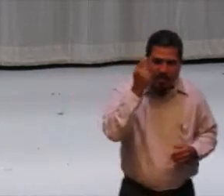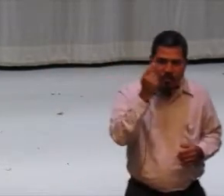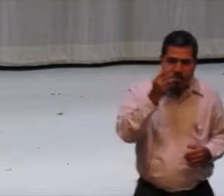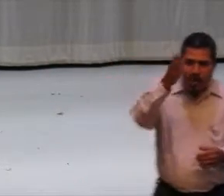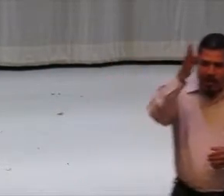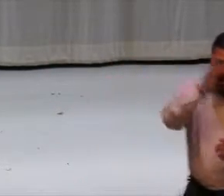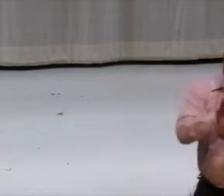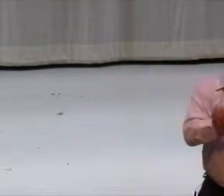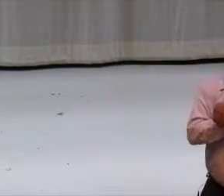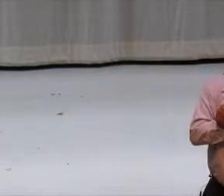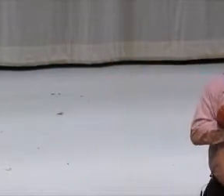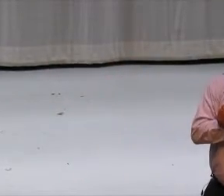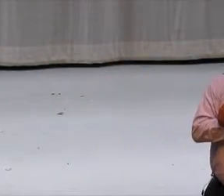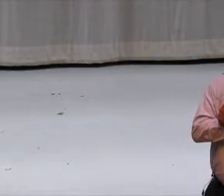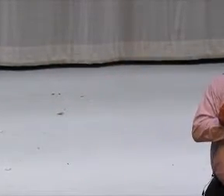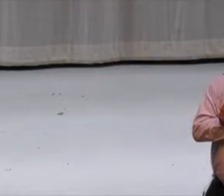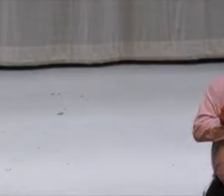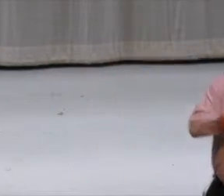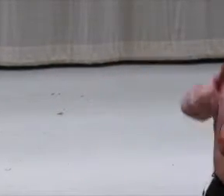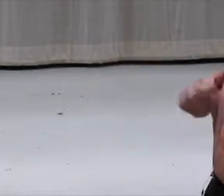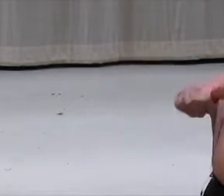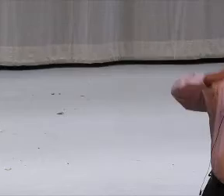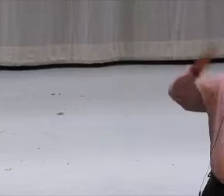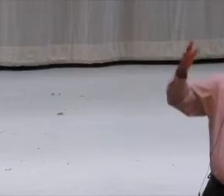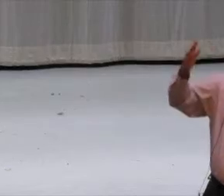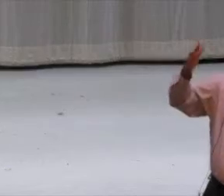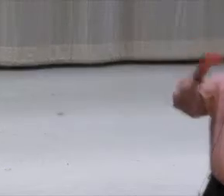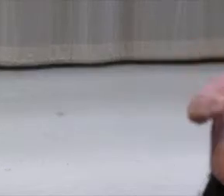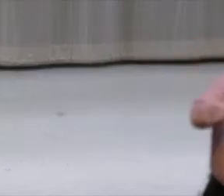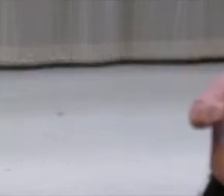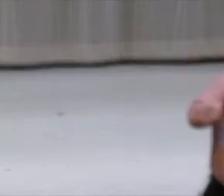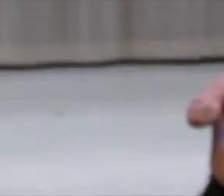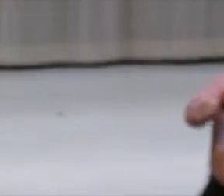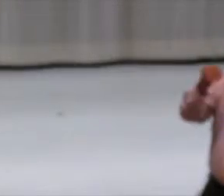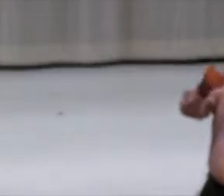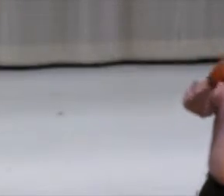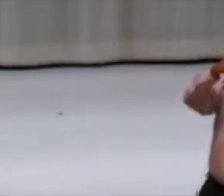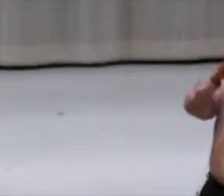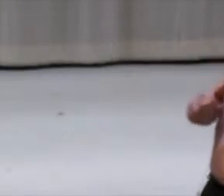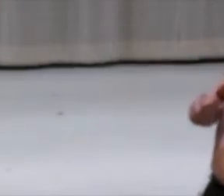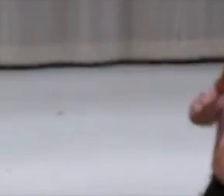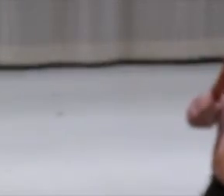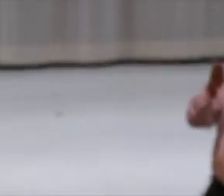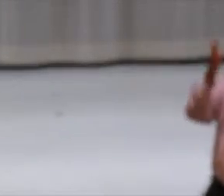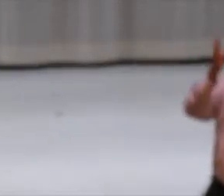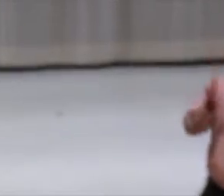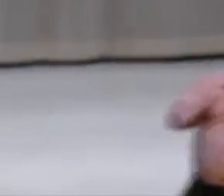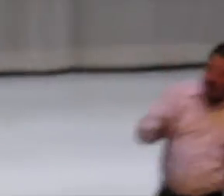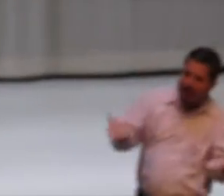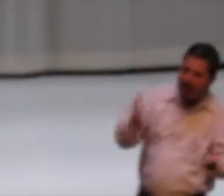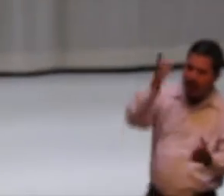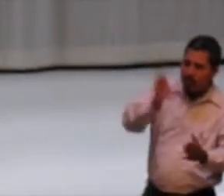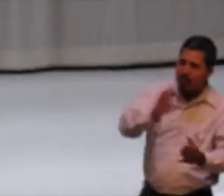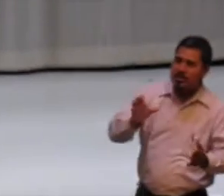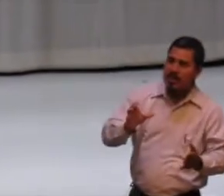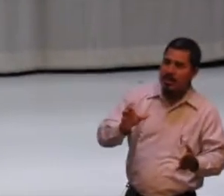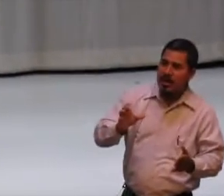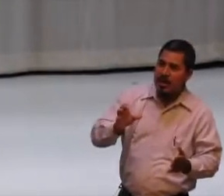entendemos que Dios nos ama y que Dios en su grande amor mandó a su Hijo a morir aquí en la cruz y